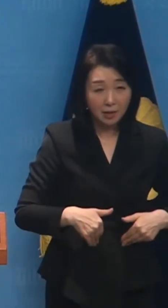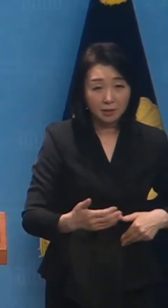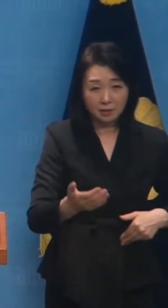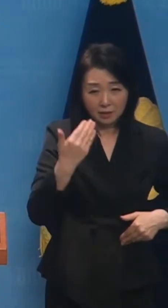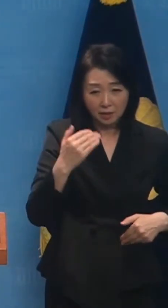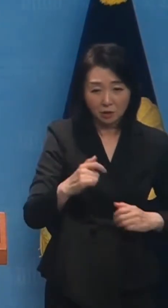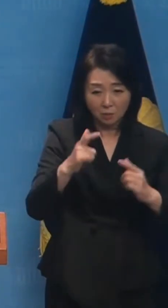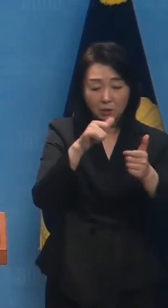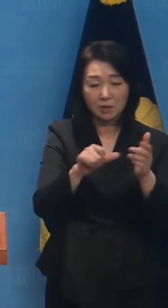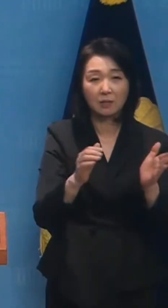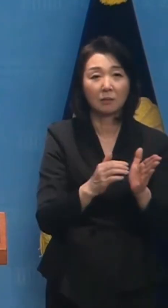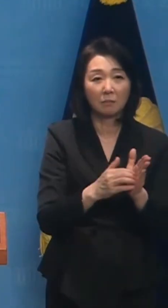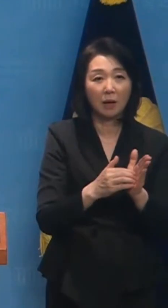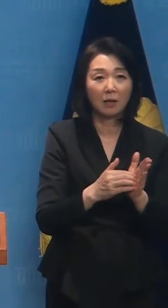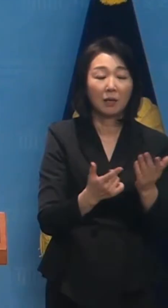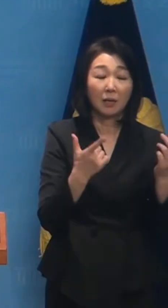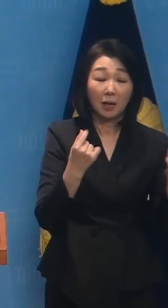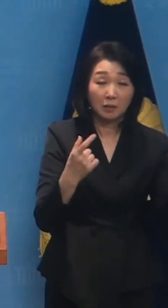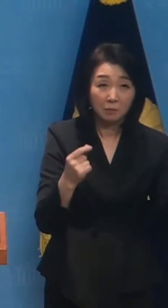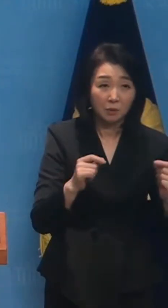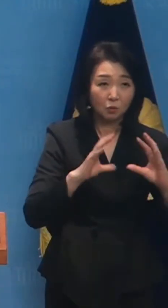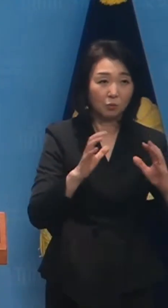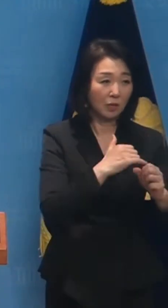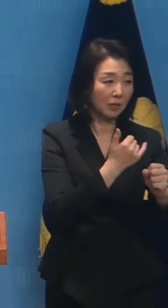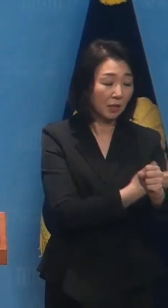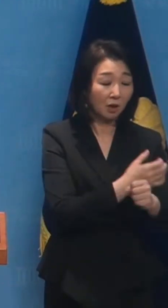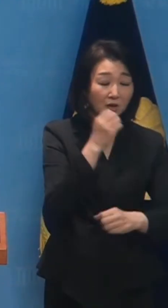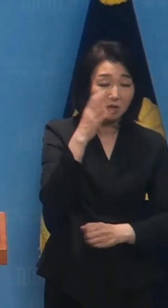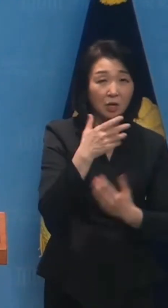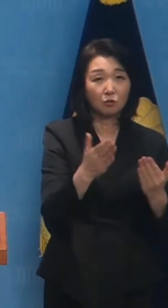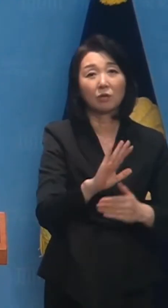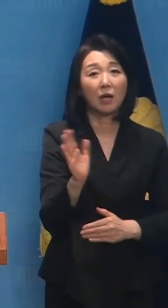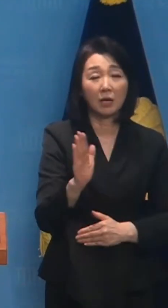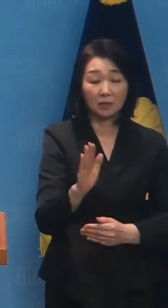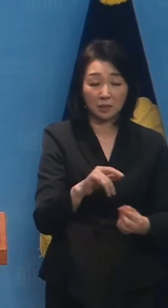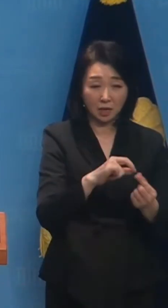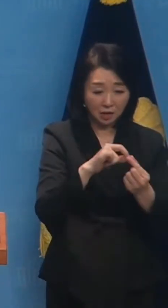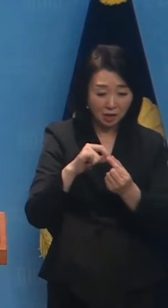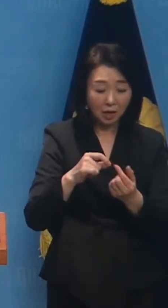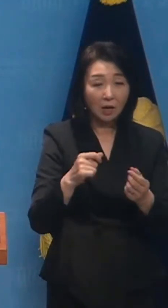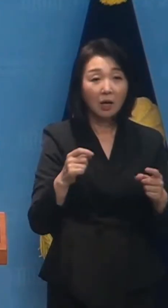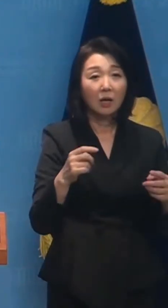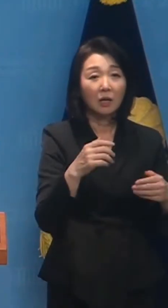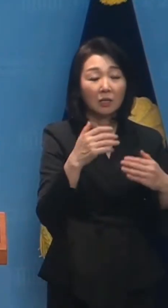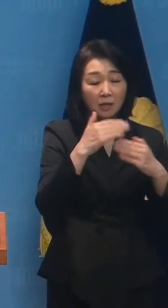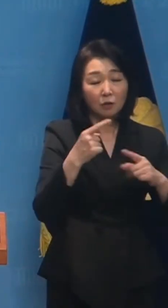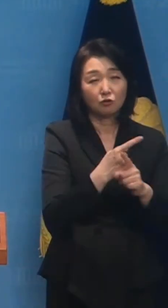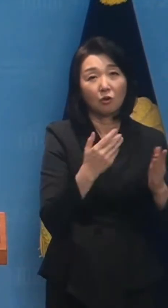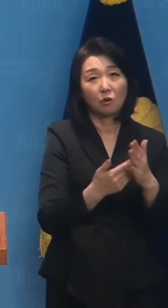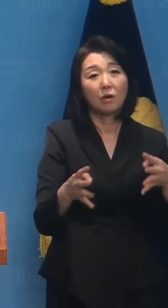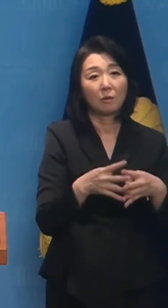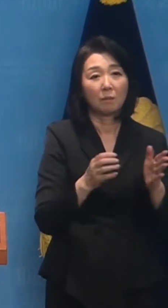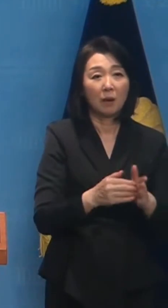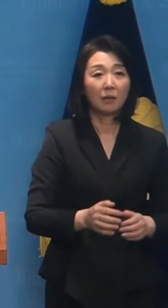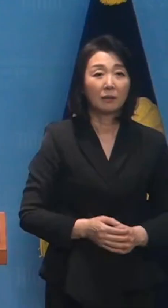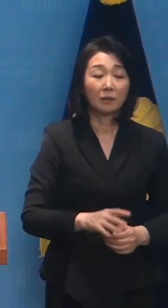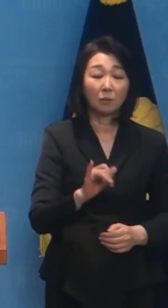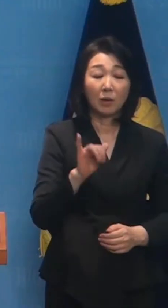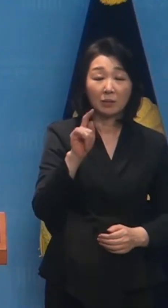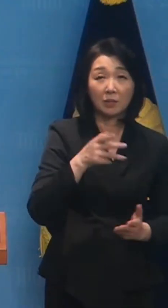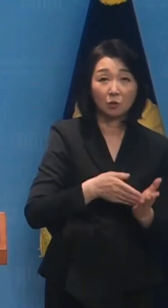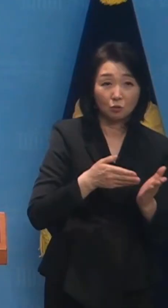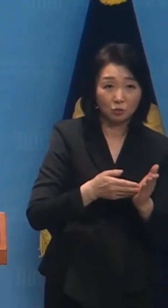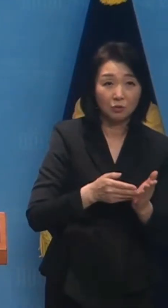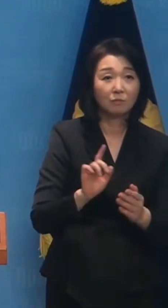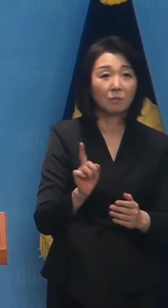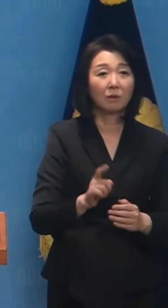매체의 칼럼, 국민의 자격은 그냥 주어지는 것이 아니다는 기사 본문 수정으로 협의가 완료되었음을 함께 보고드립니다.